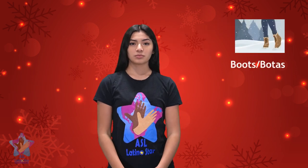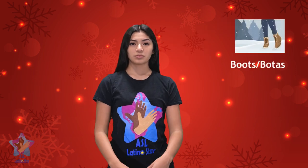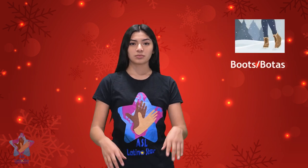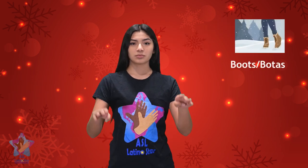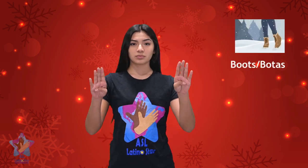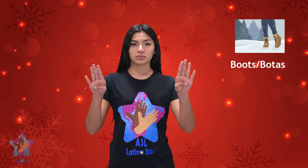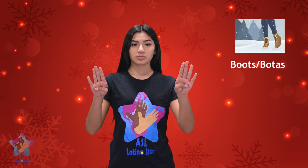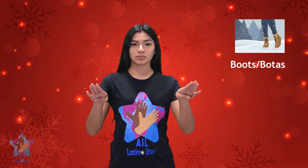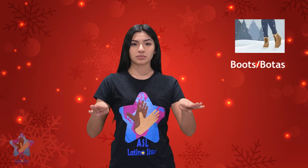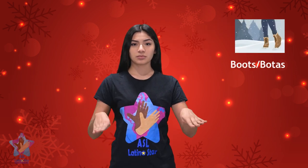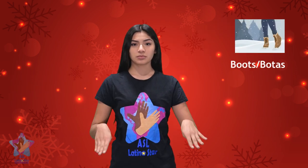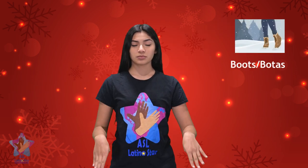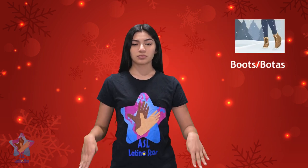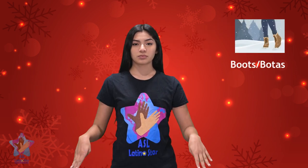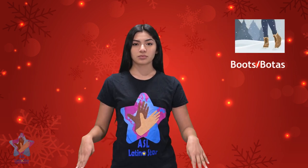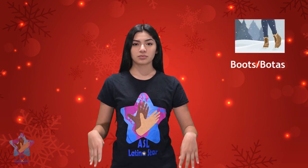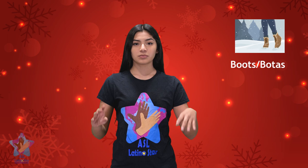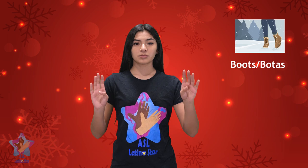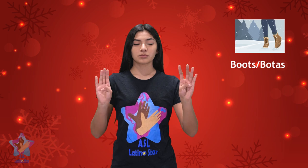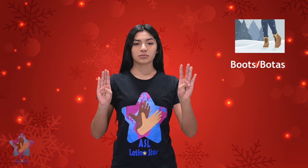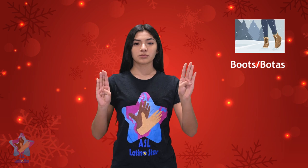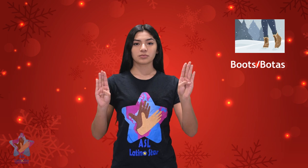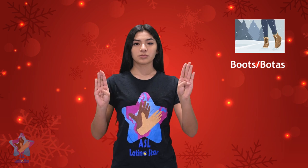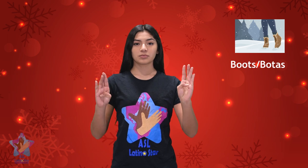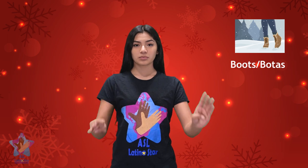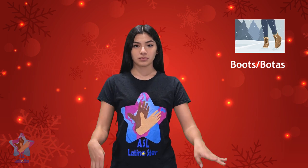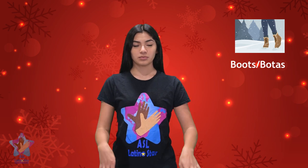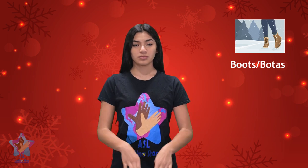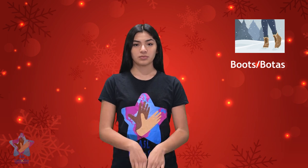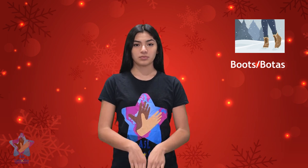Boots. Botas. Botas.